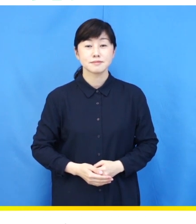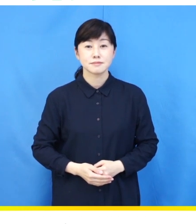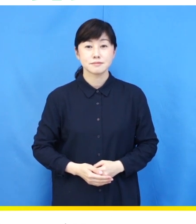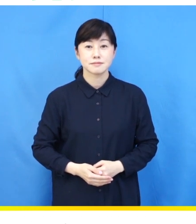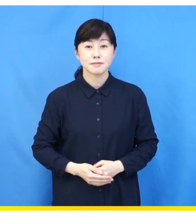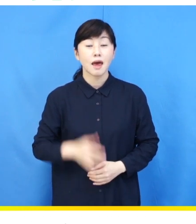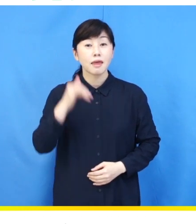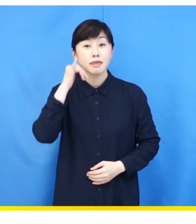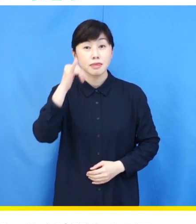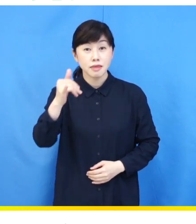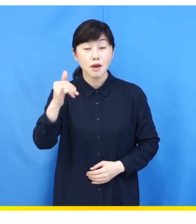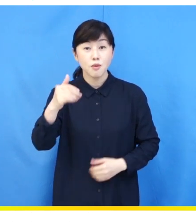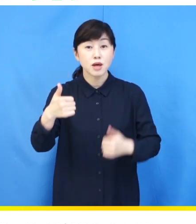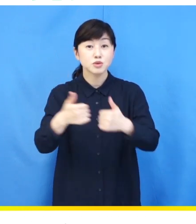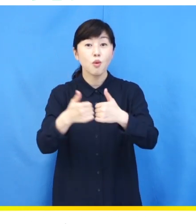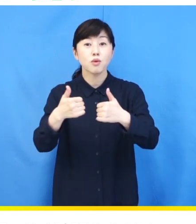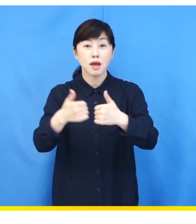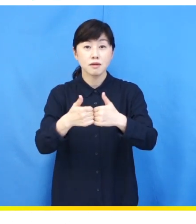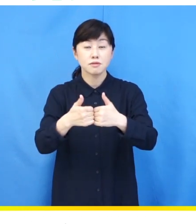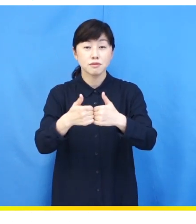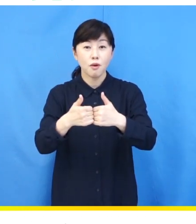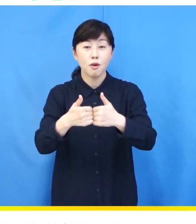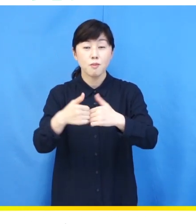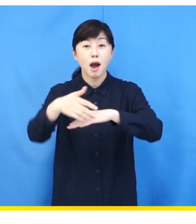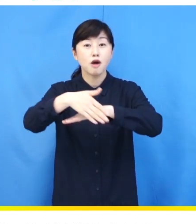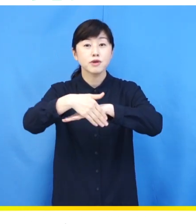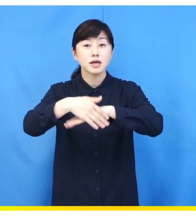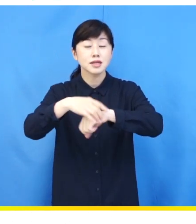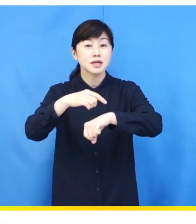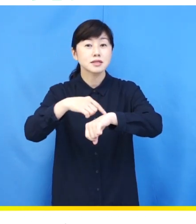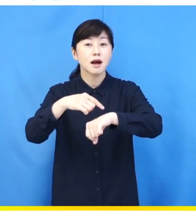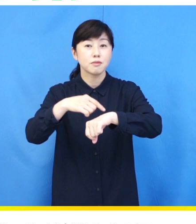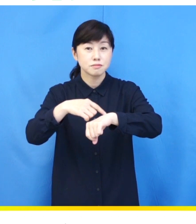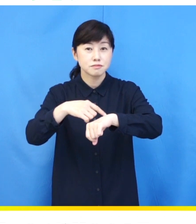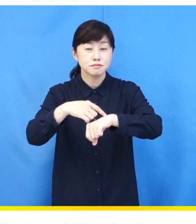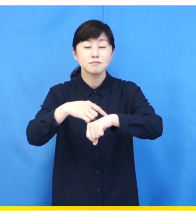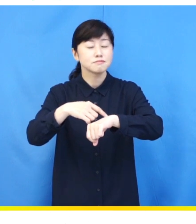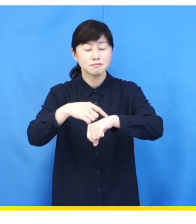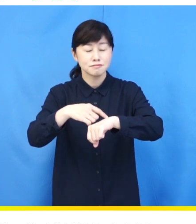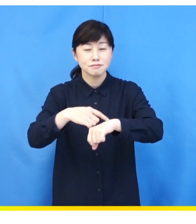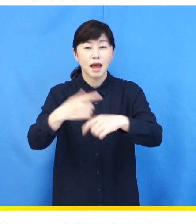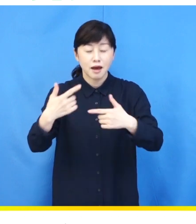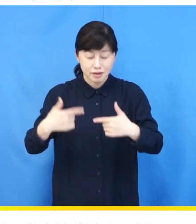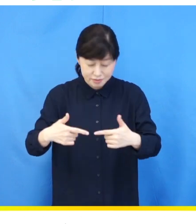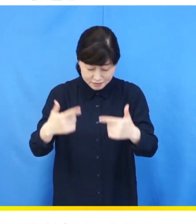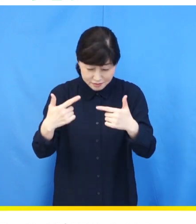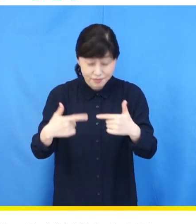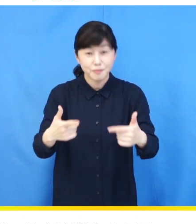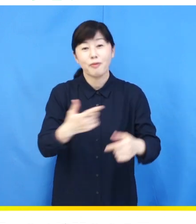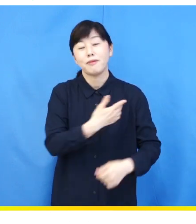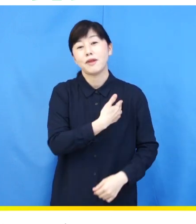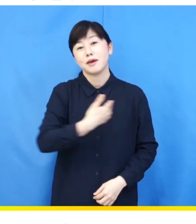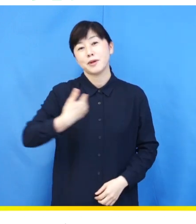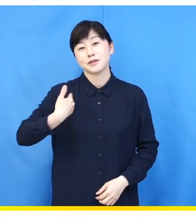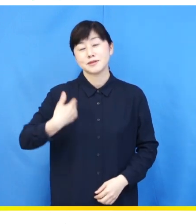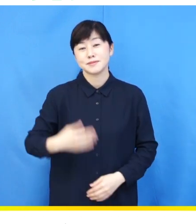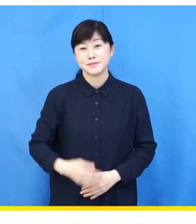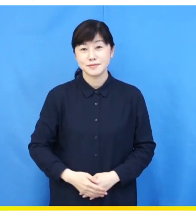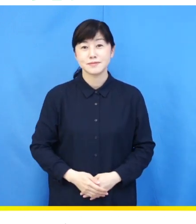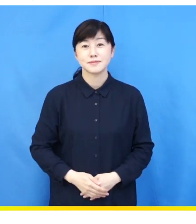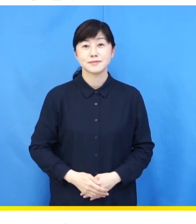電話相談の受付時間は24時間365日